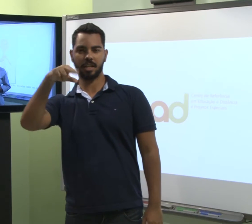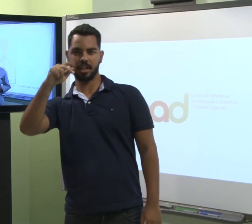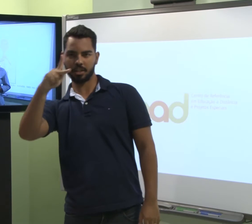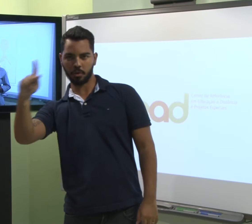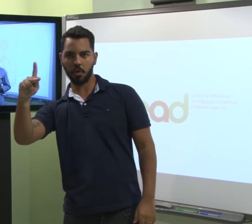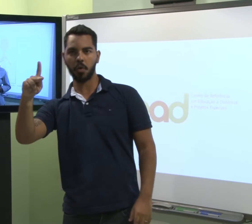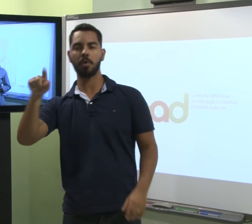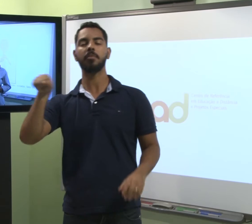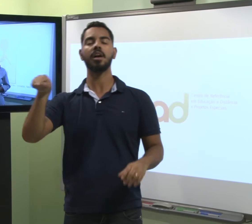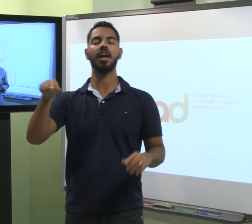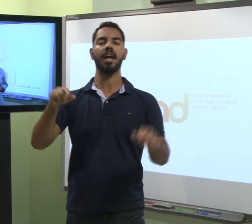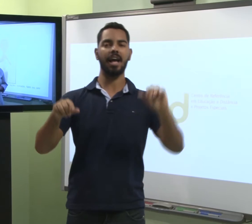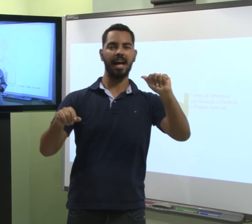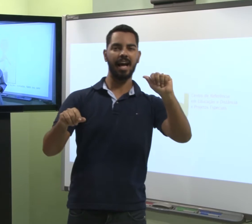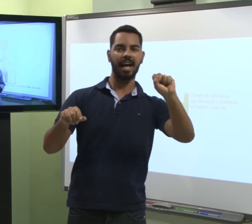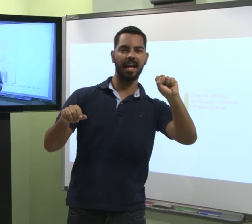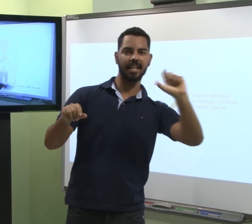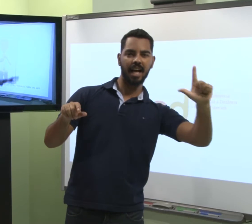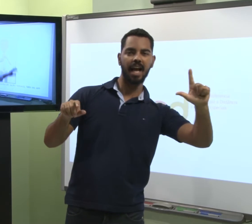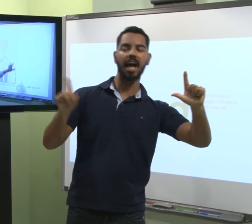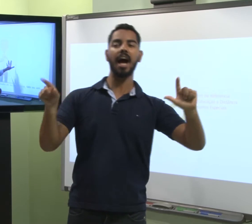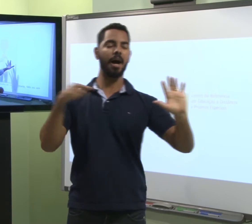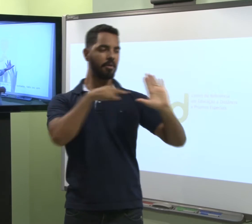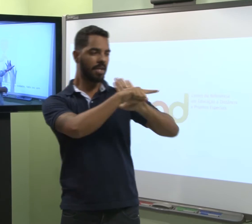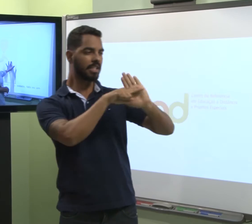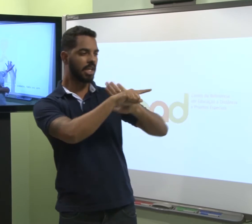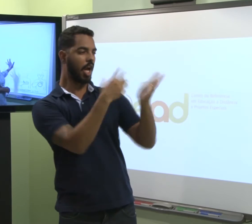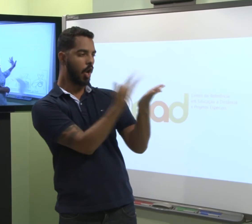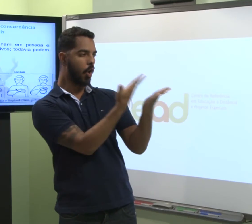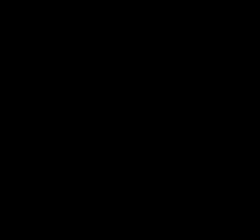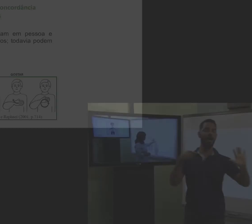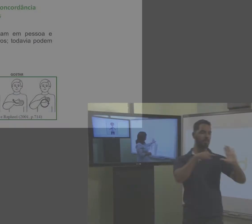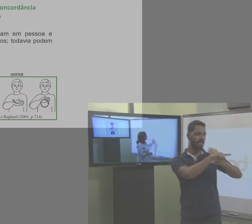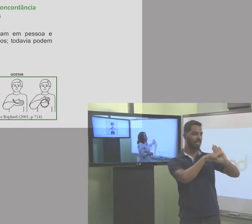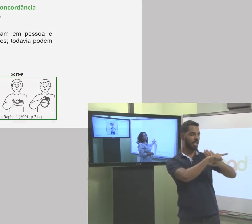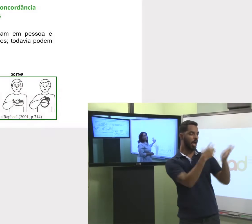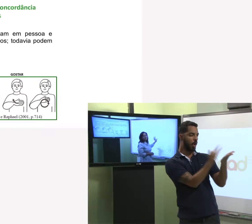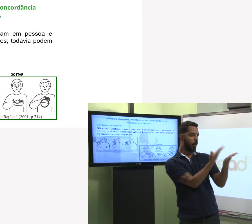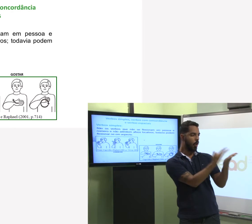de sinais americana. Vamos lá?